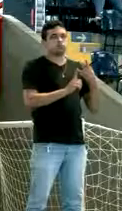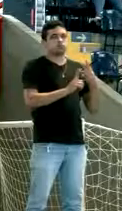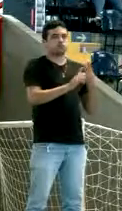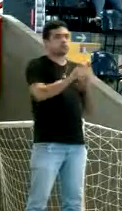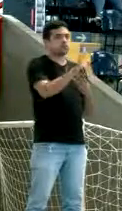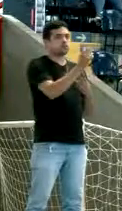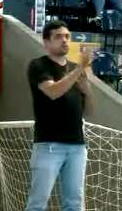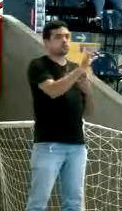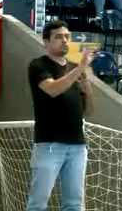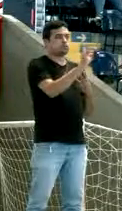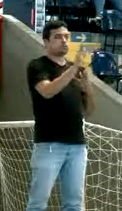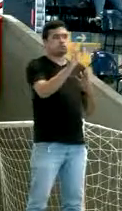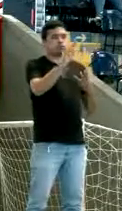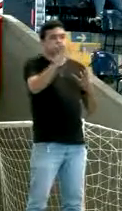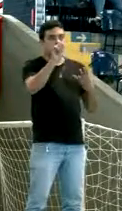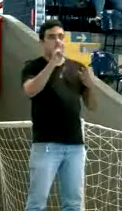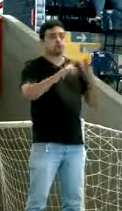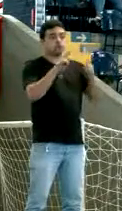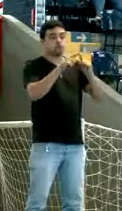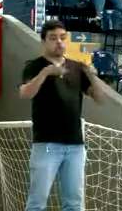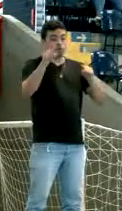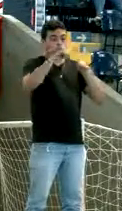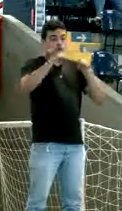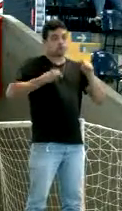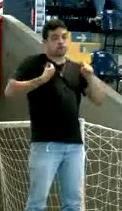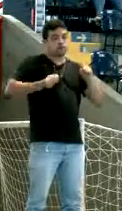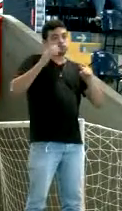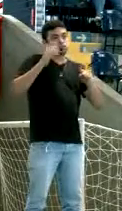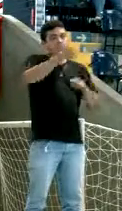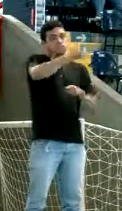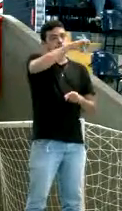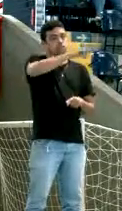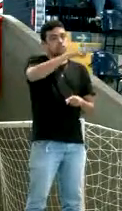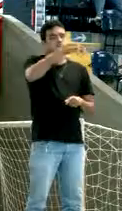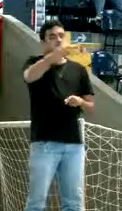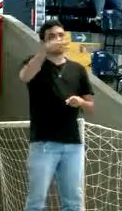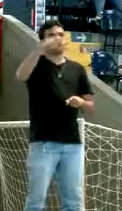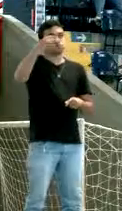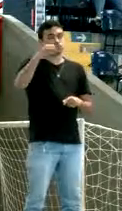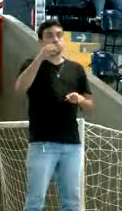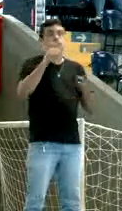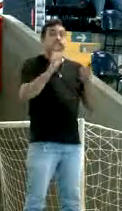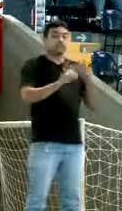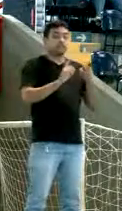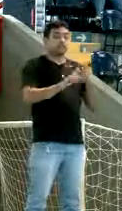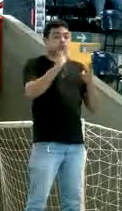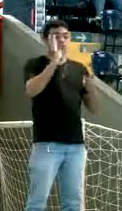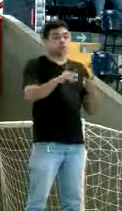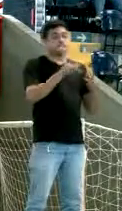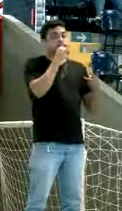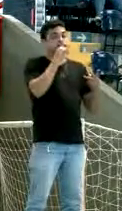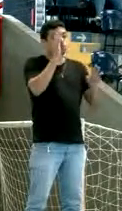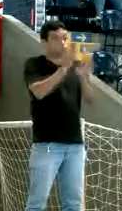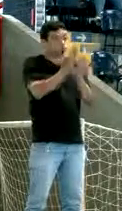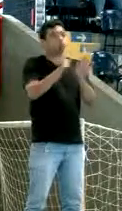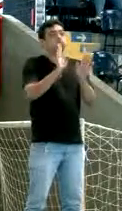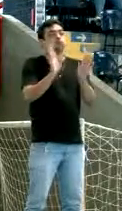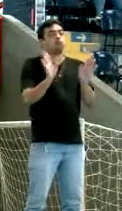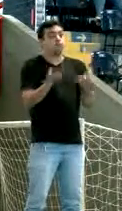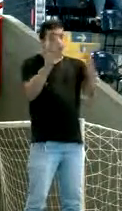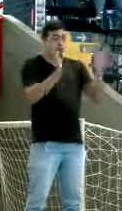Chico Buarque, com Roda Viva, em 1967. A partir dos festivais, a